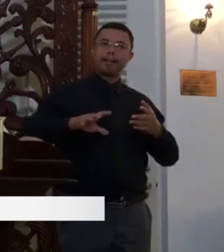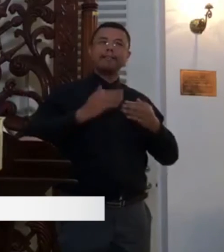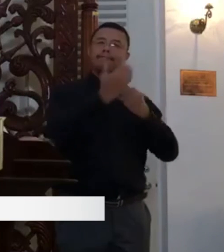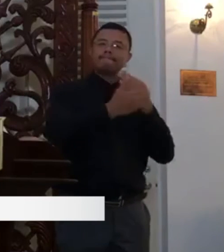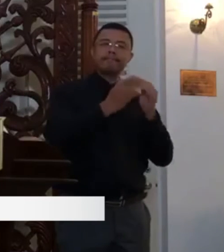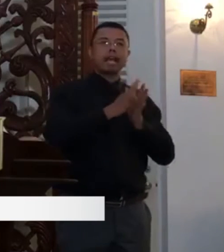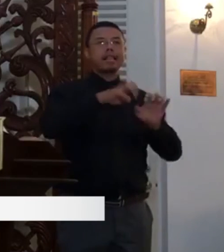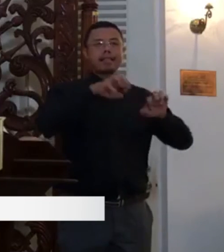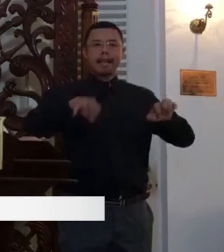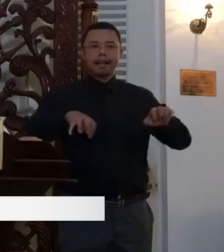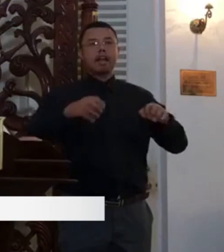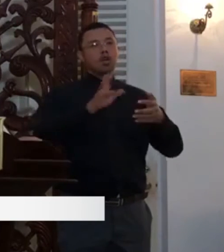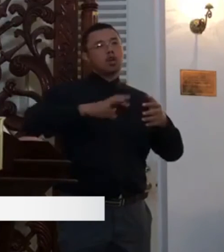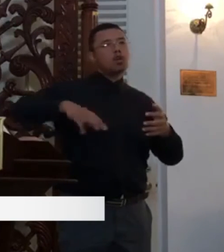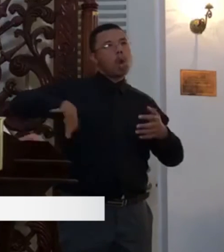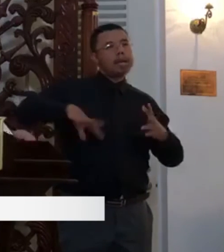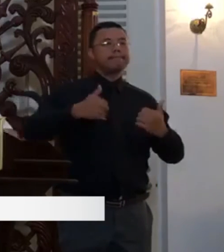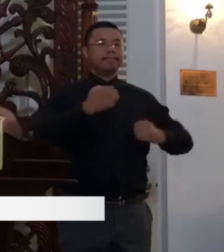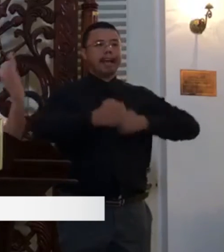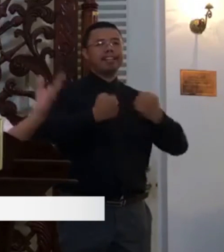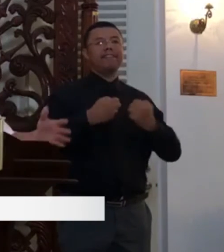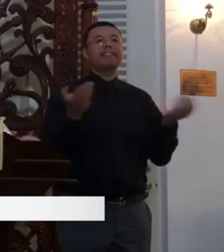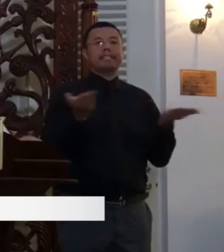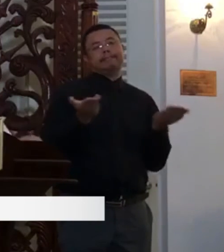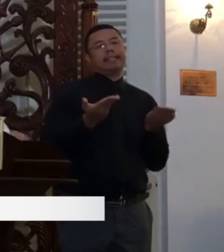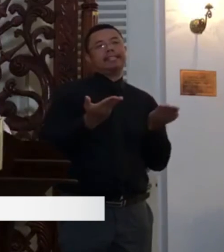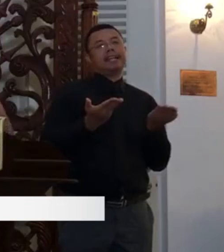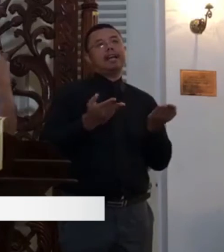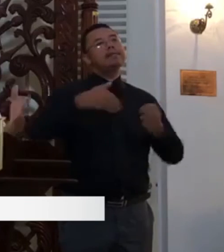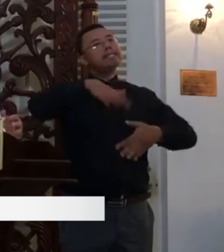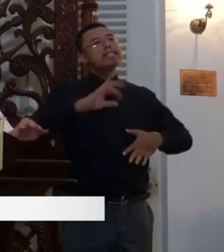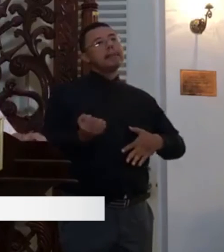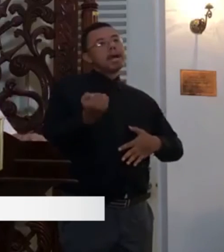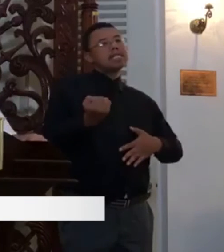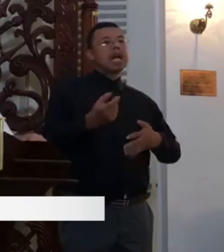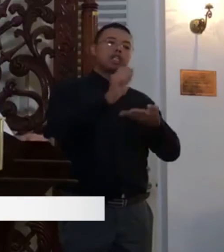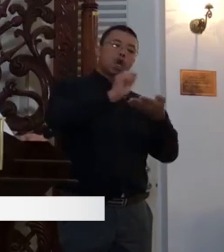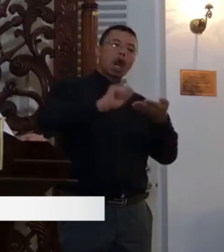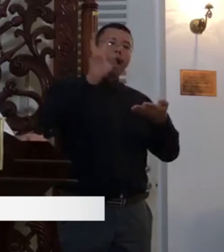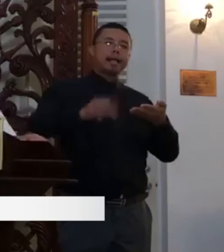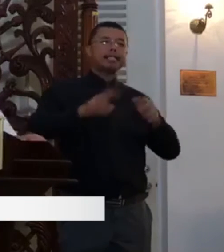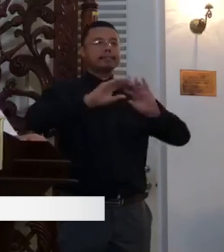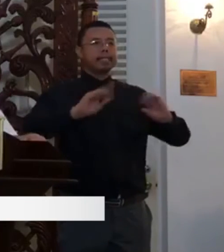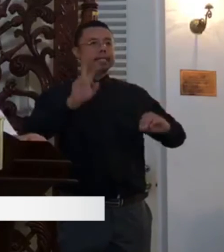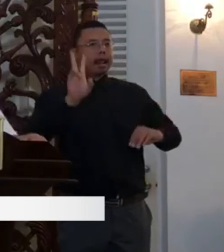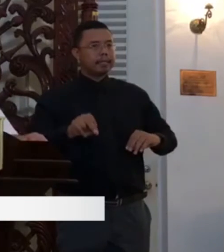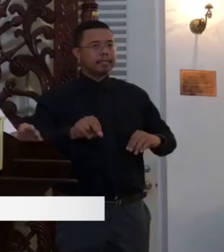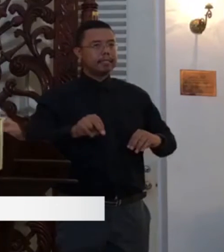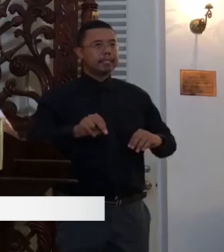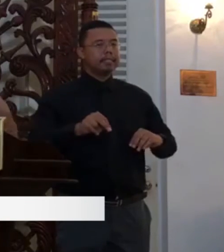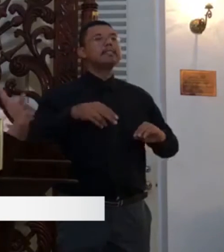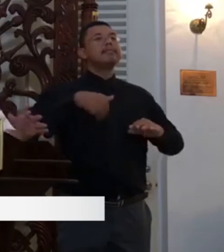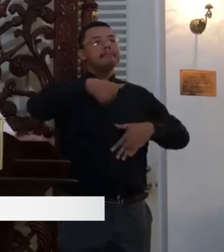tetangga. Lalu kita bisa kembali beraktivitas, kembali ke pasar, kembali ke sekolah, kembali bekerja,